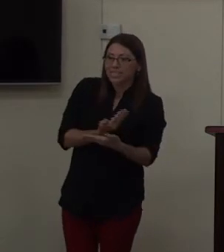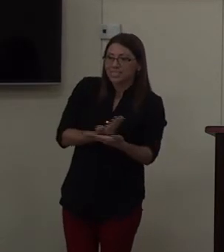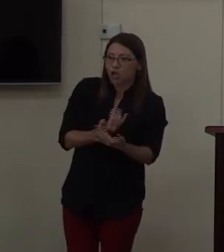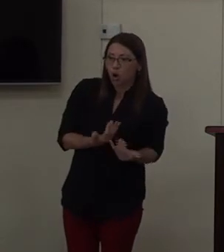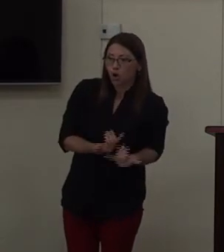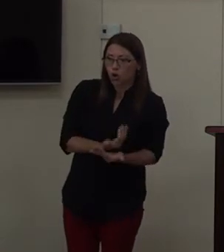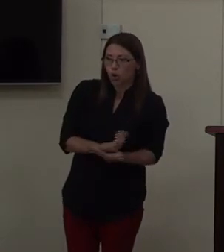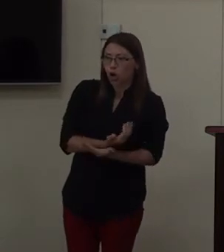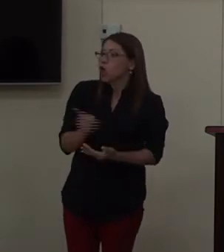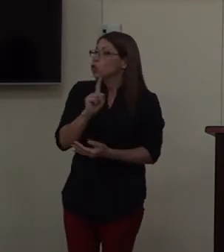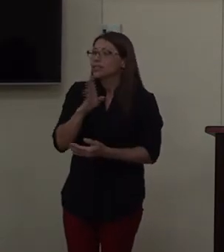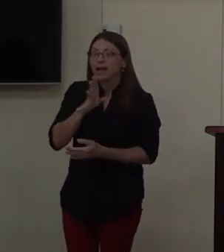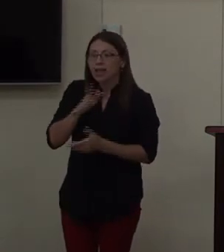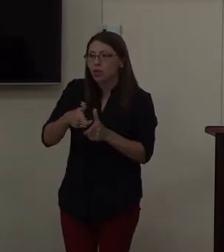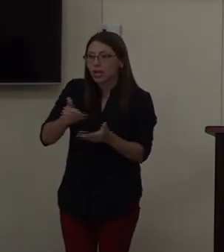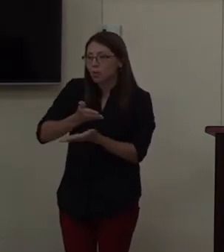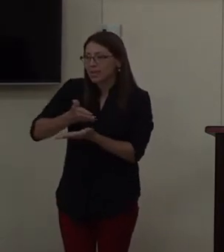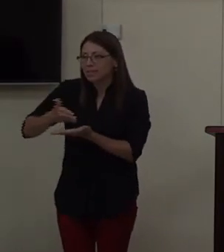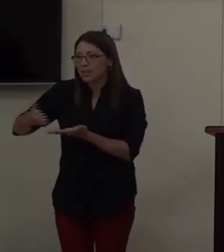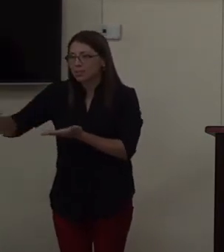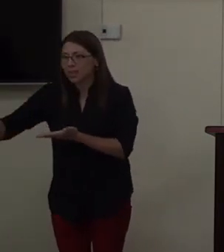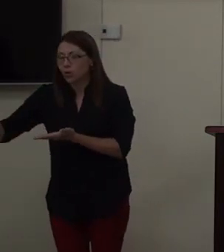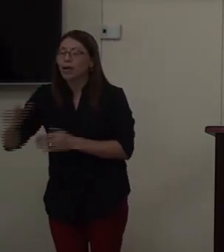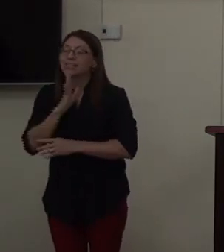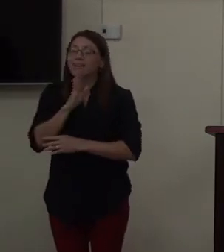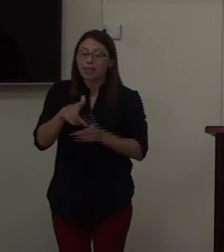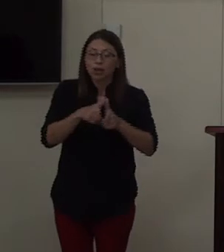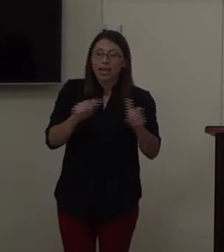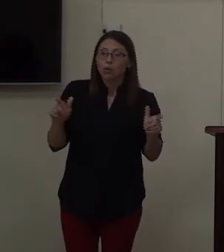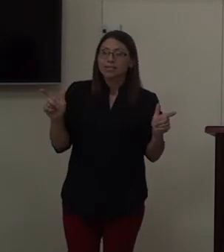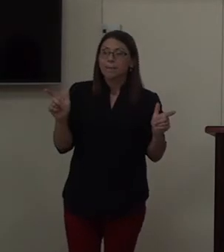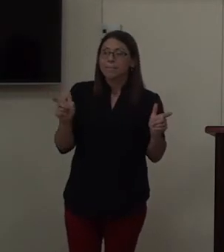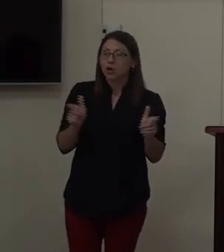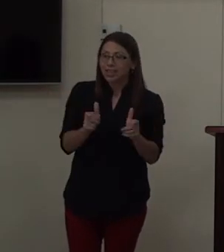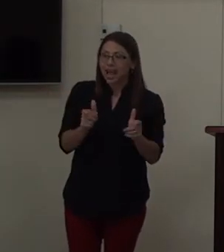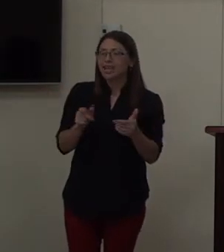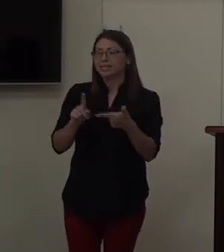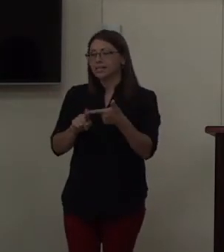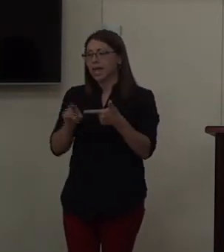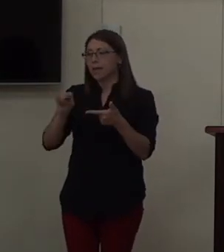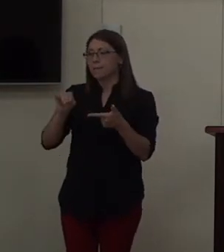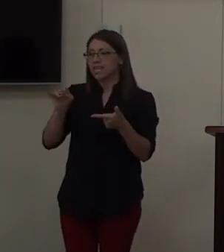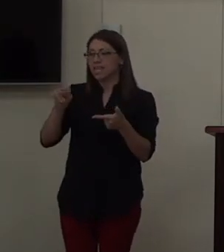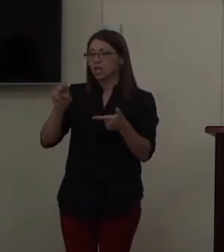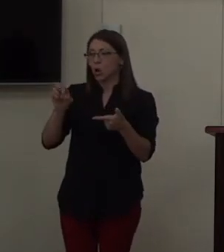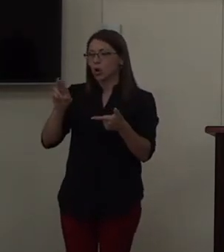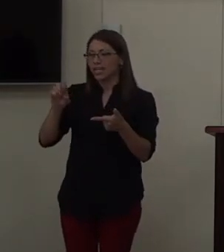hablando de lenguas de desplazamiento, está hablando de lenguas minoritarias, minorizadas, ¿verdad?, que se quieren